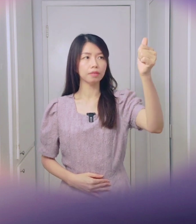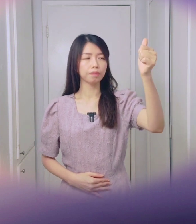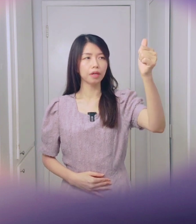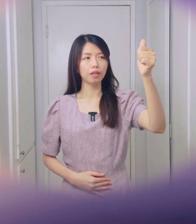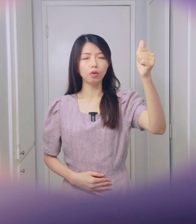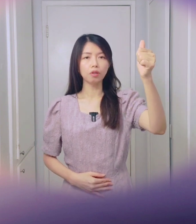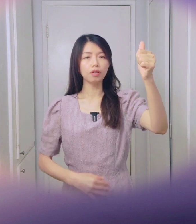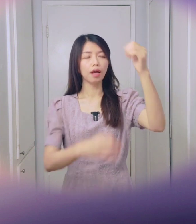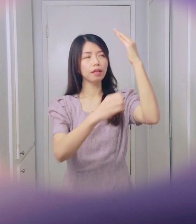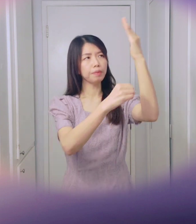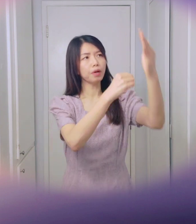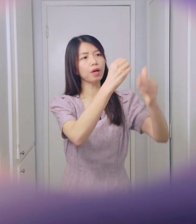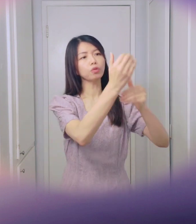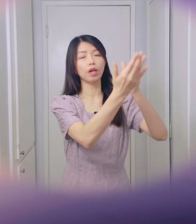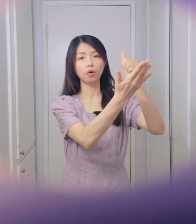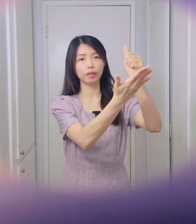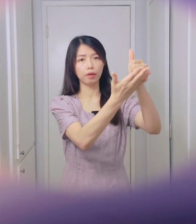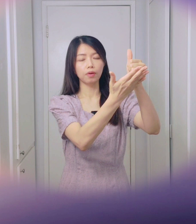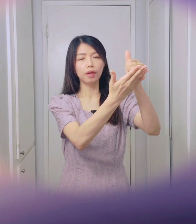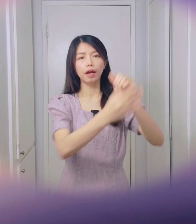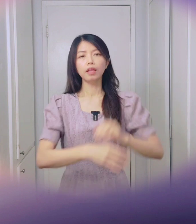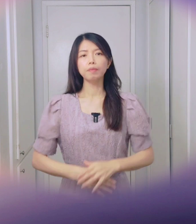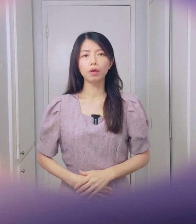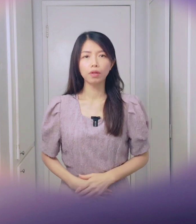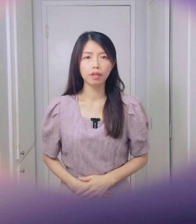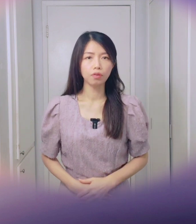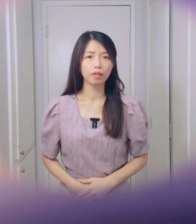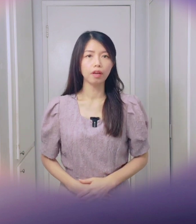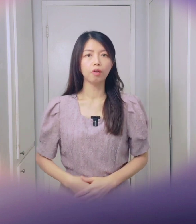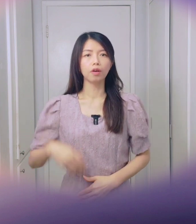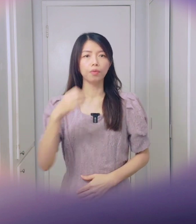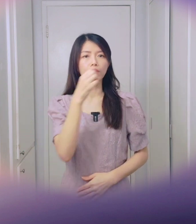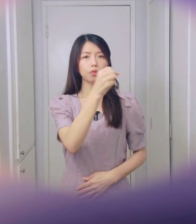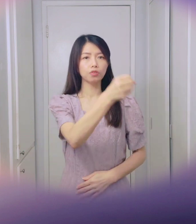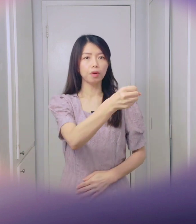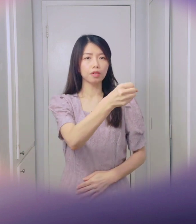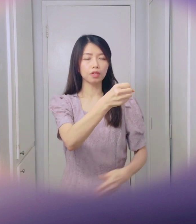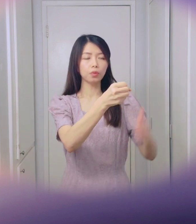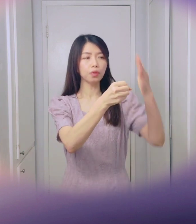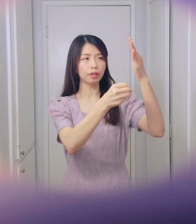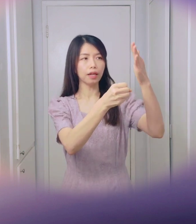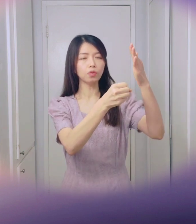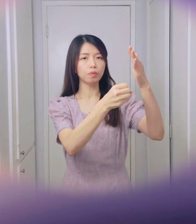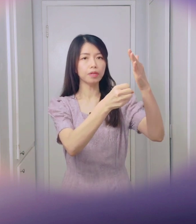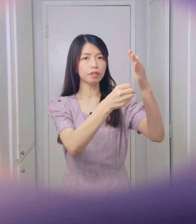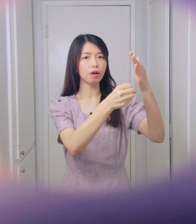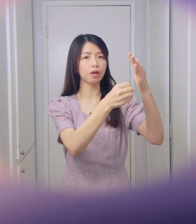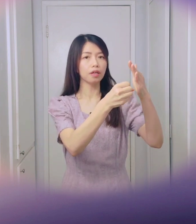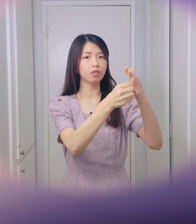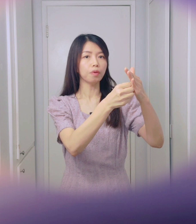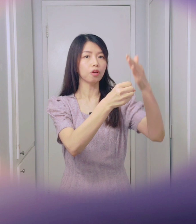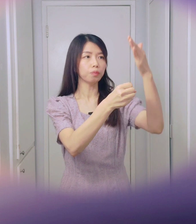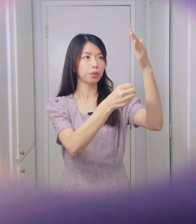아버지. 여기서는 하나님이라고 하셔도 될 것 같아요. 하나님이라고 한 뜻의 수어는요, 왼손은 주먹 쥐시고 다른 손은